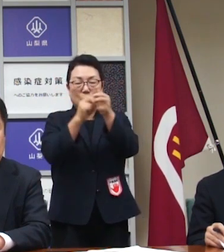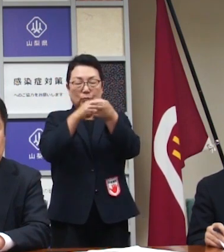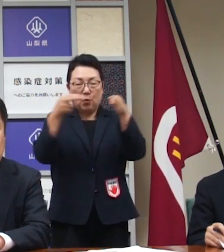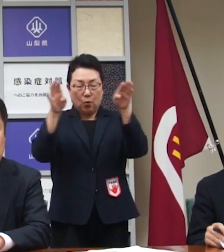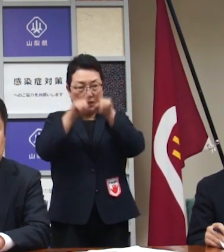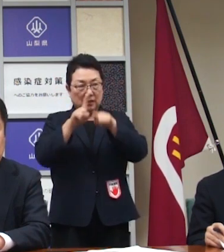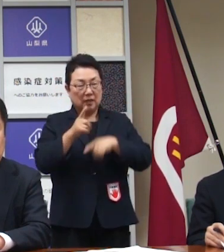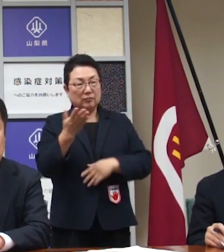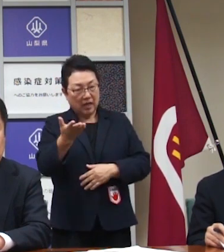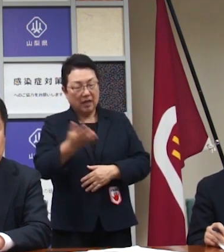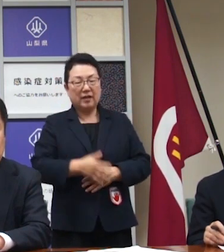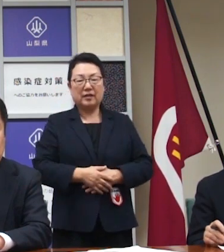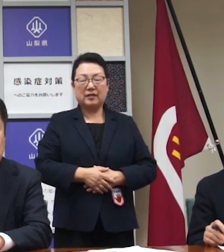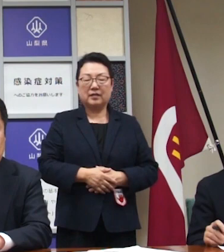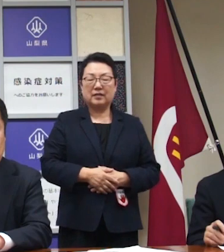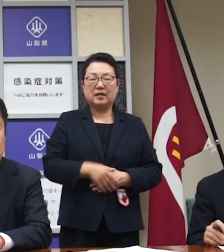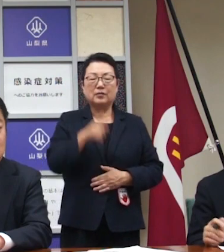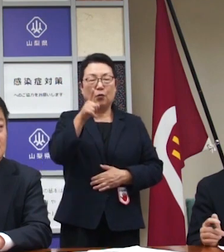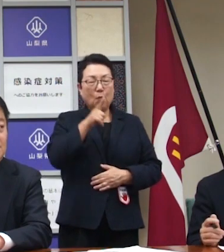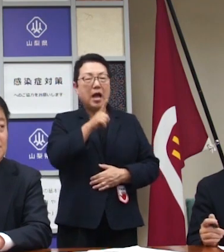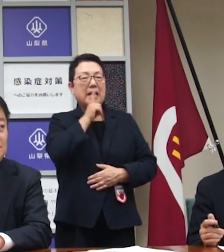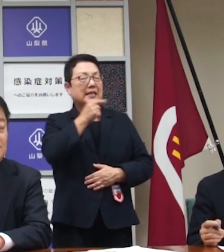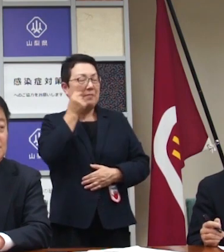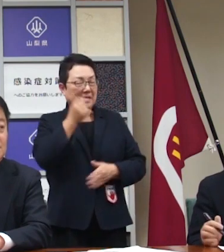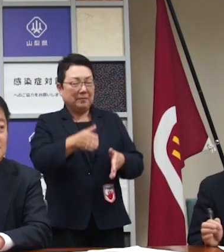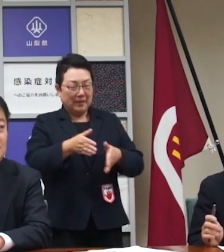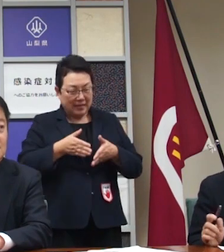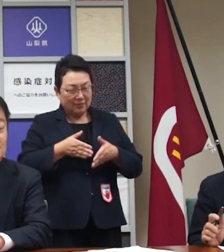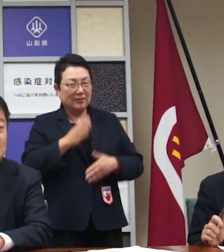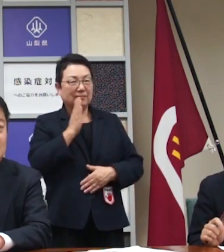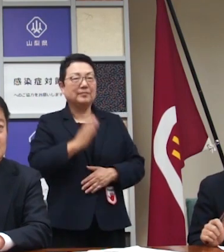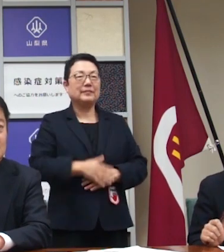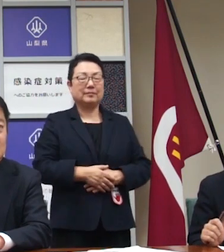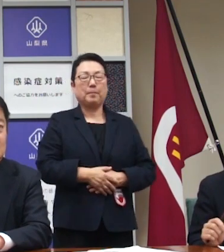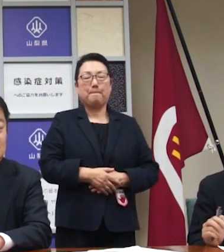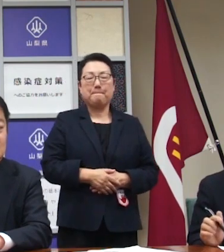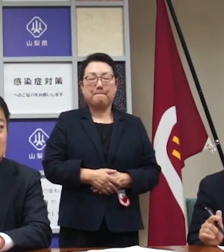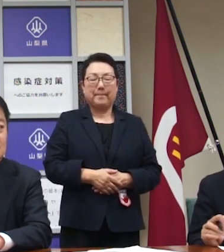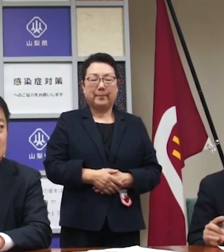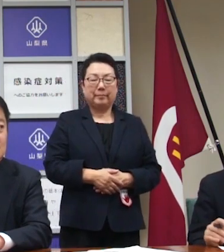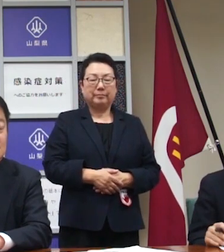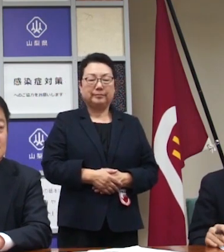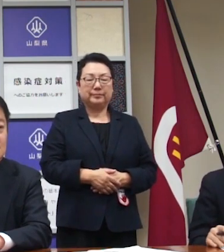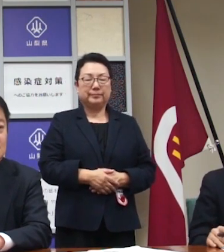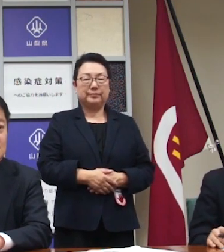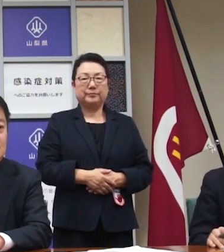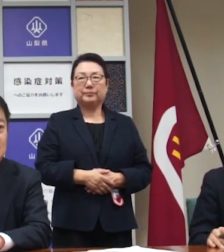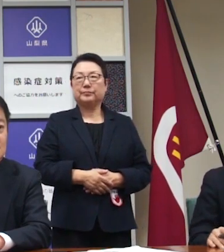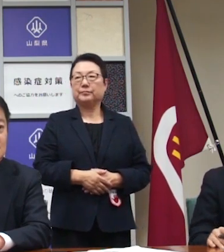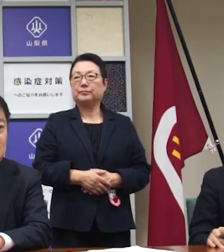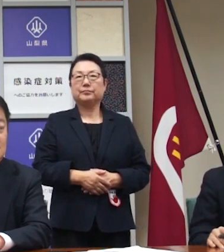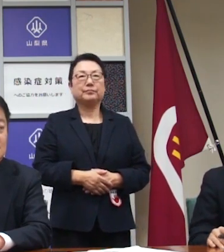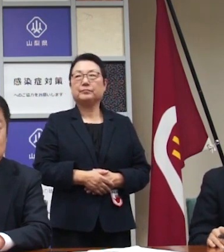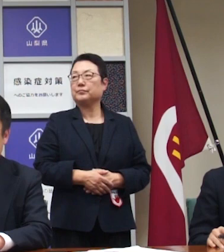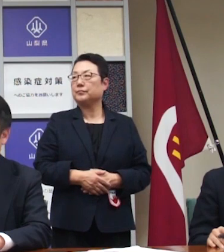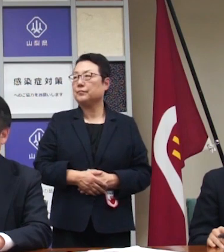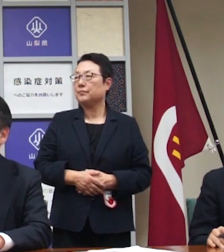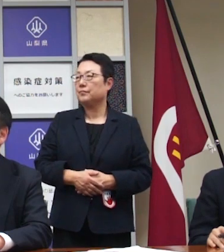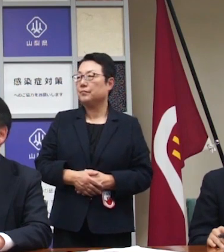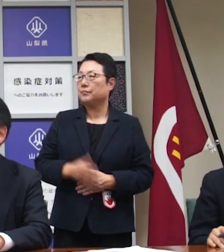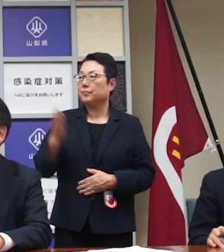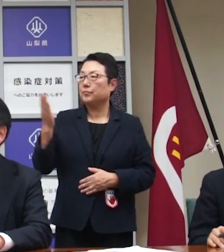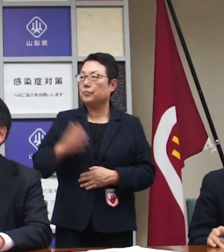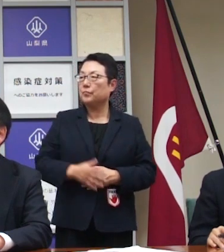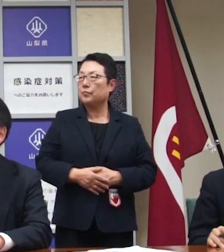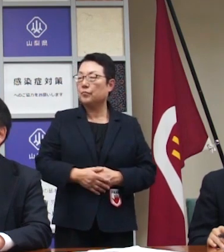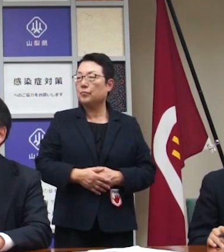こは差し控えたいと思います。 他に質問。どうぞ。 皆さんの NHK ですけ